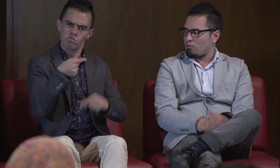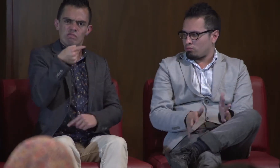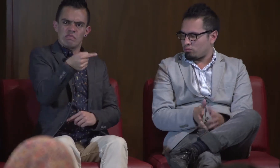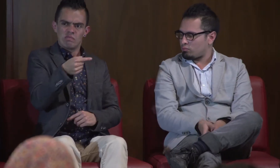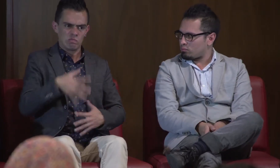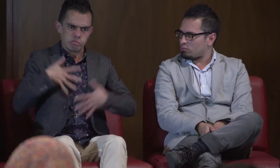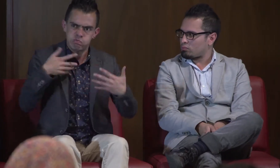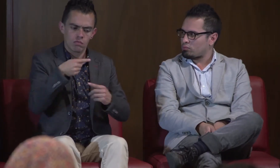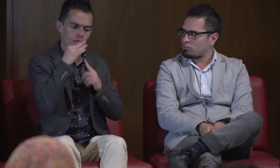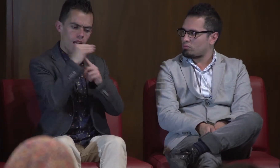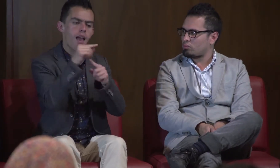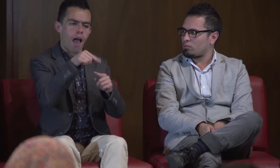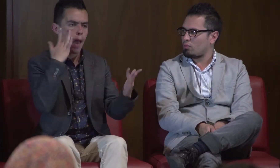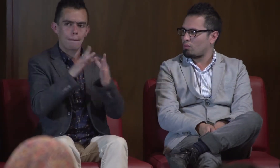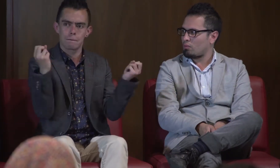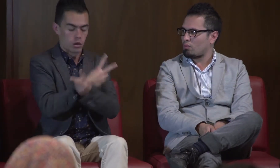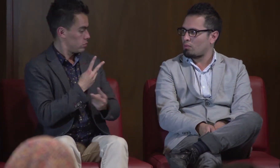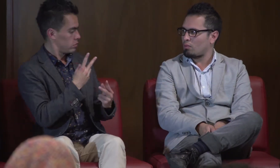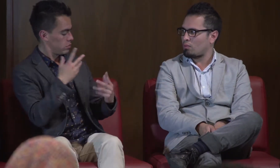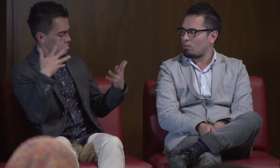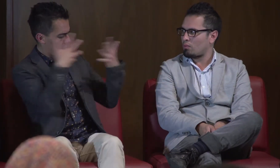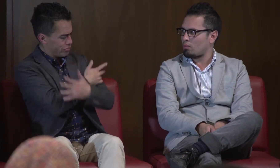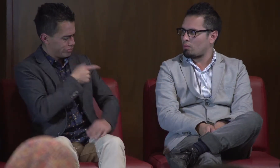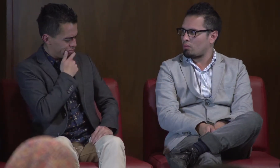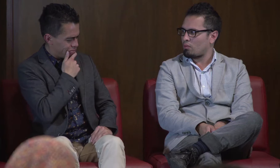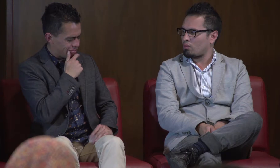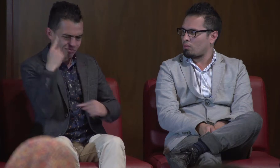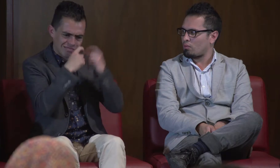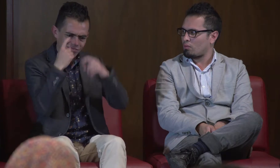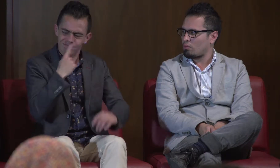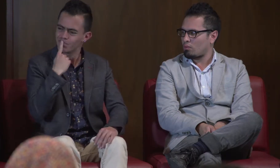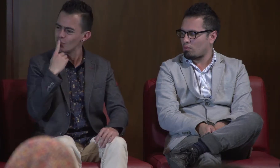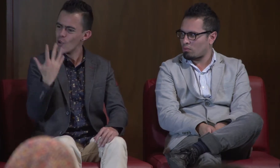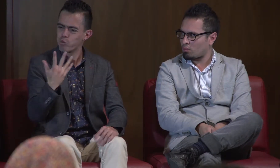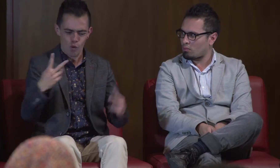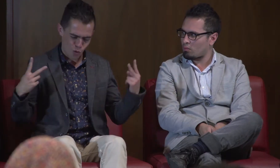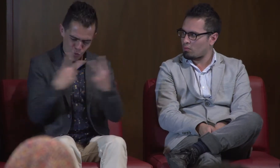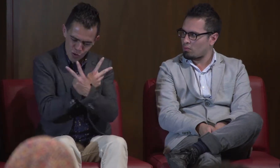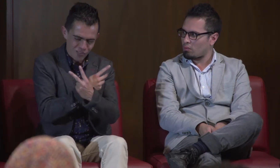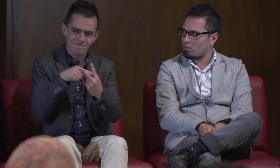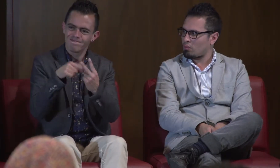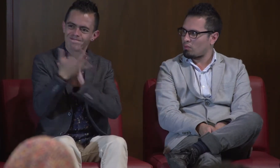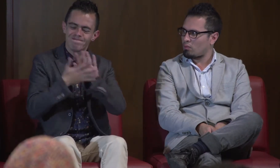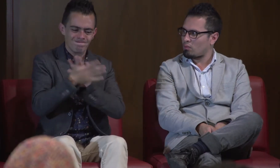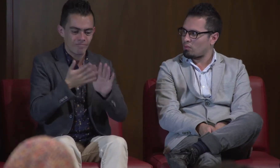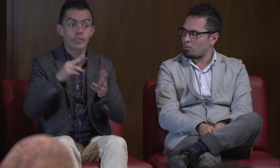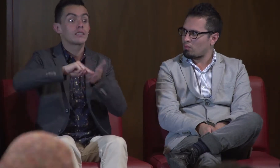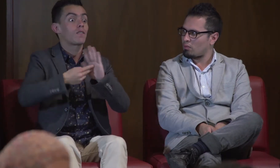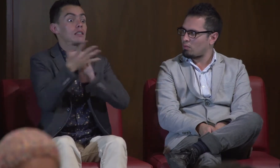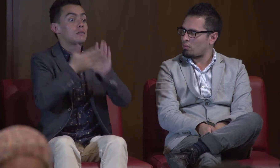estar generando, pero también puede tener una connotación peyorativa, pero también puede tener un sentido distinto. Entonces,